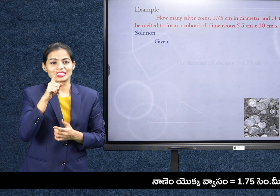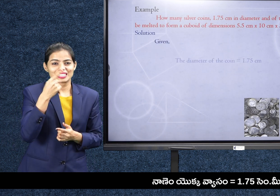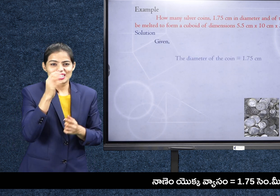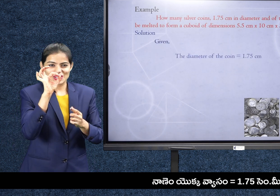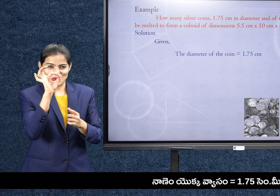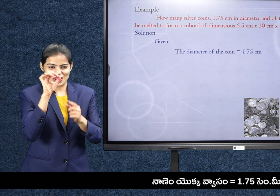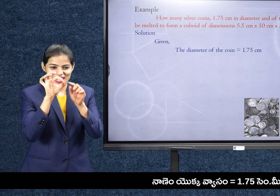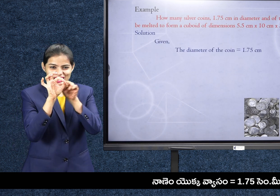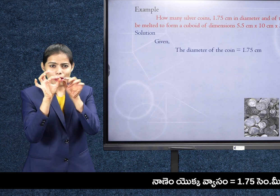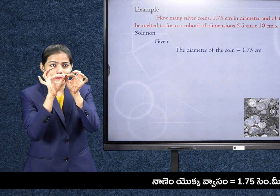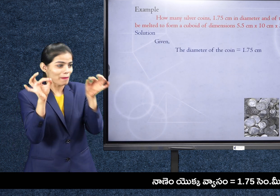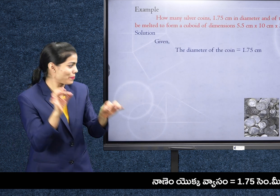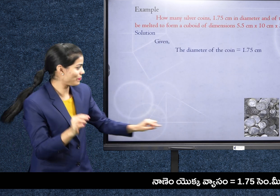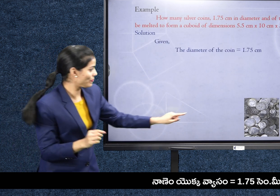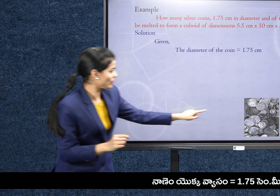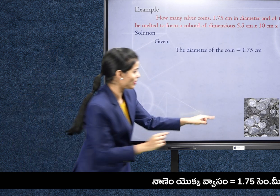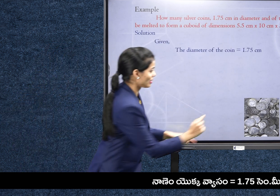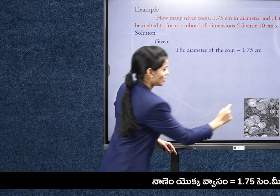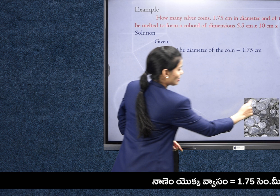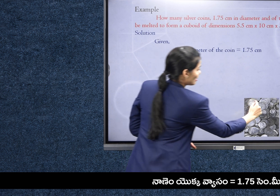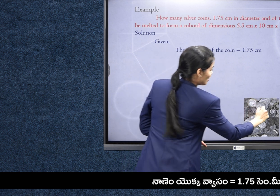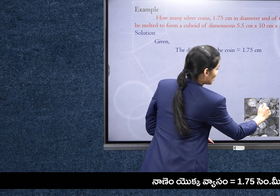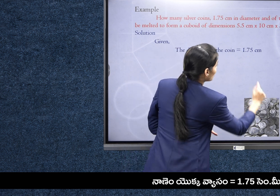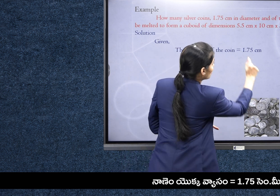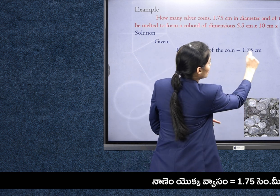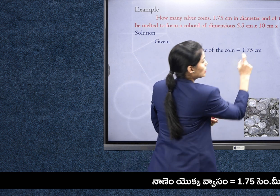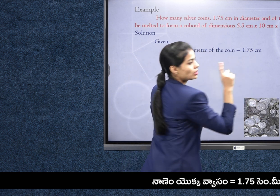నాణం యొక్క వ్యాసం 1.75 సెంటీమీటర్స్.